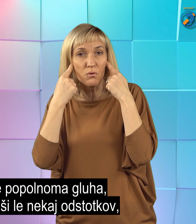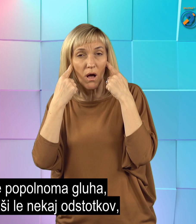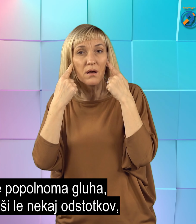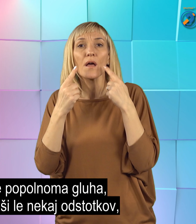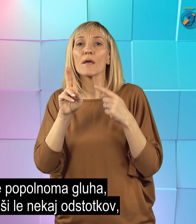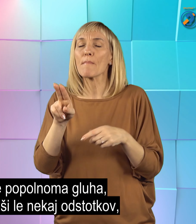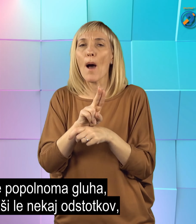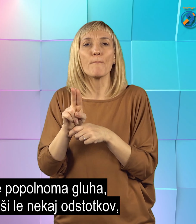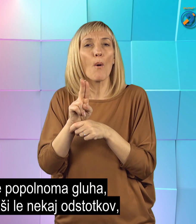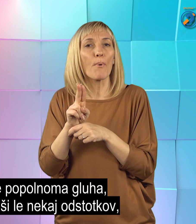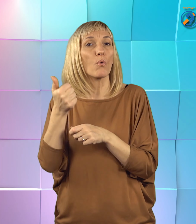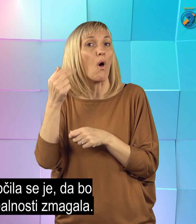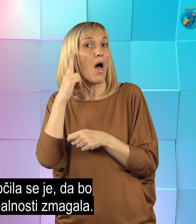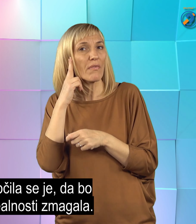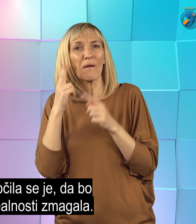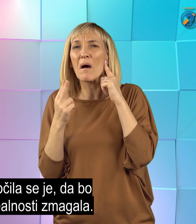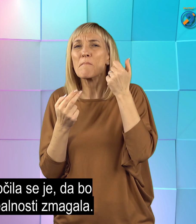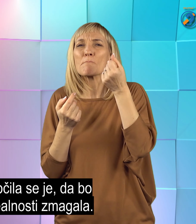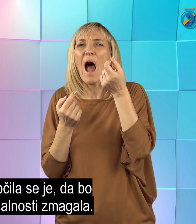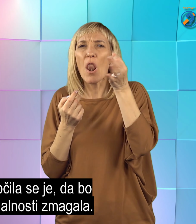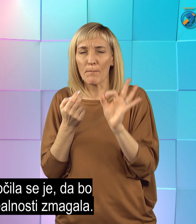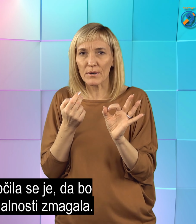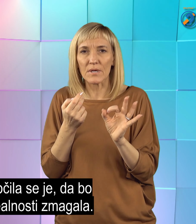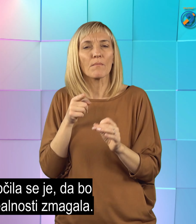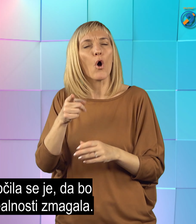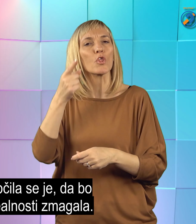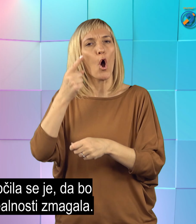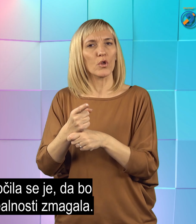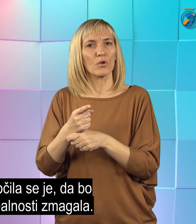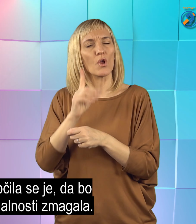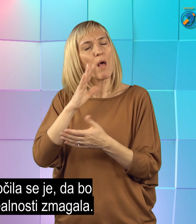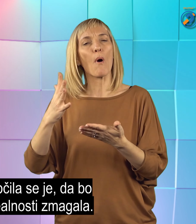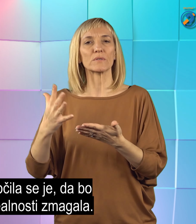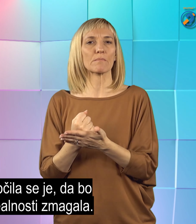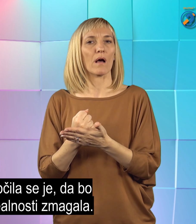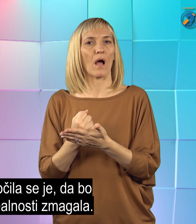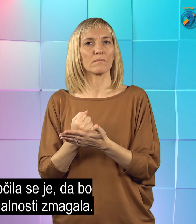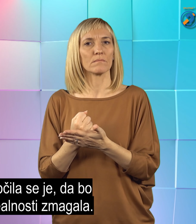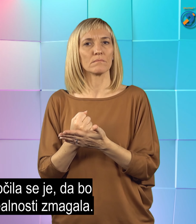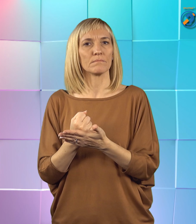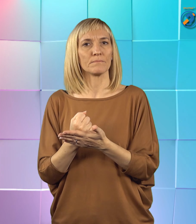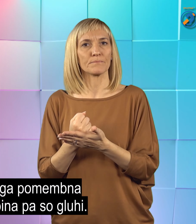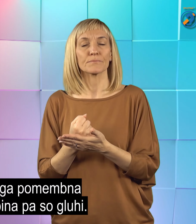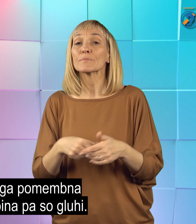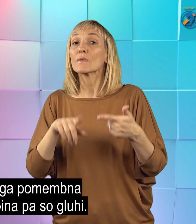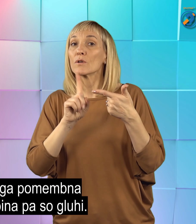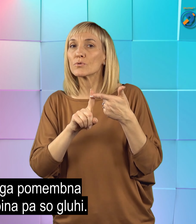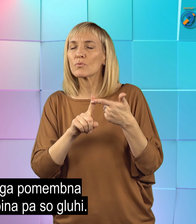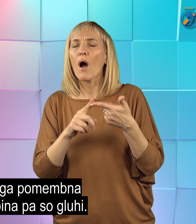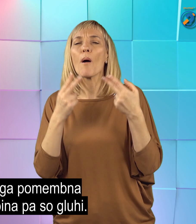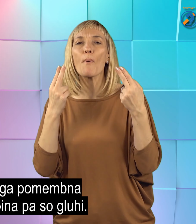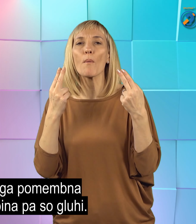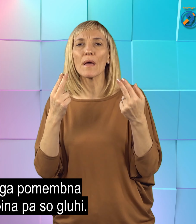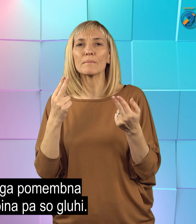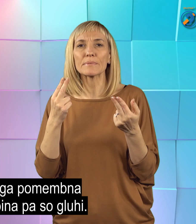sliši le nekaj odstotkov, ampak ona se je odločila, da bo v tej novi realnosti zmagala. Naša druga pomembna ciljna skupina pa